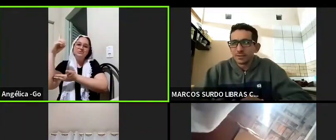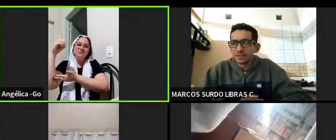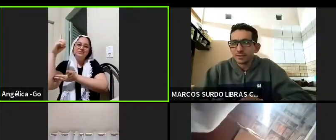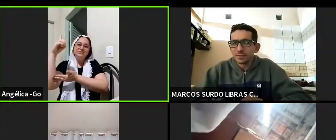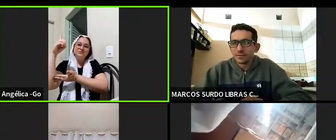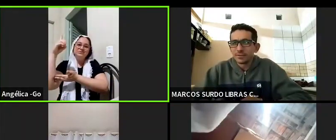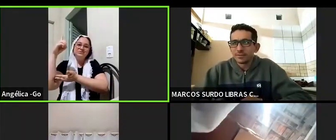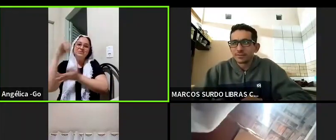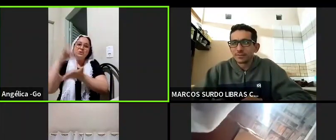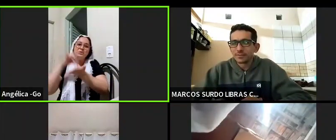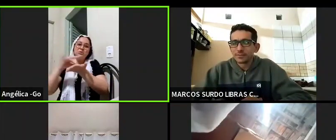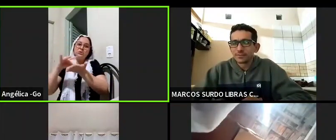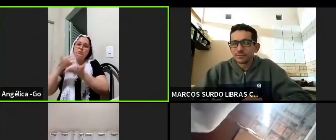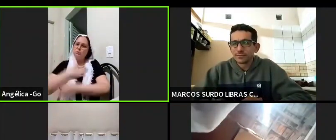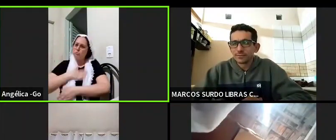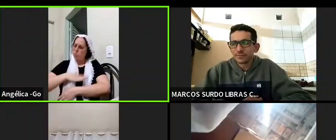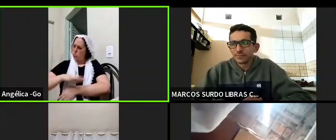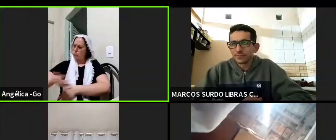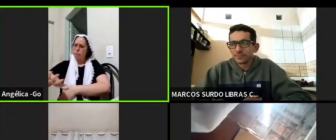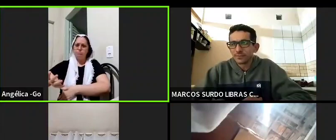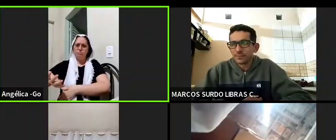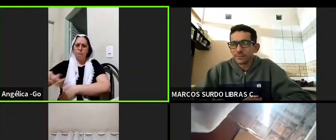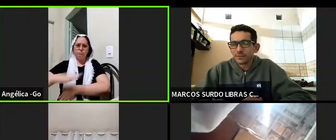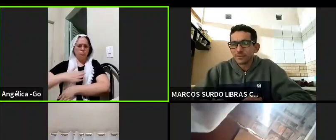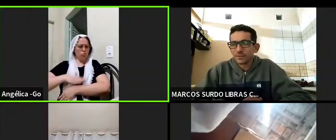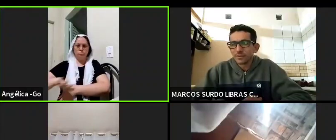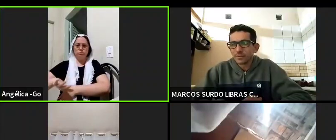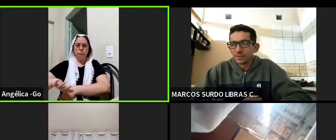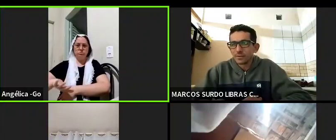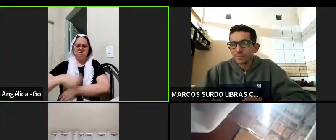Mas o Senhor Deus diz assim: ô Josué,